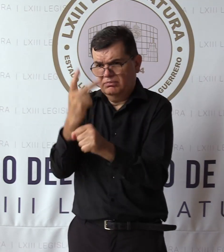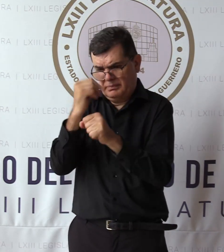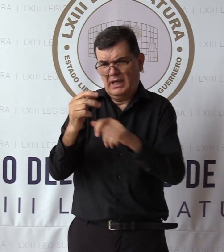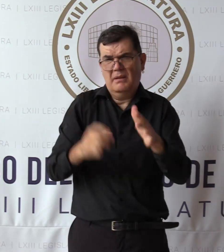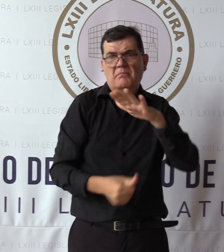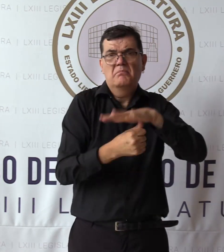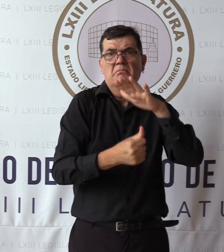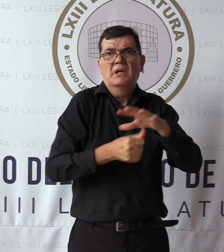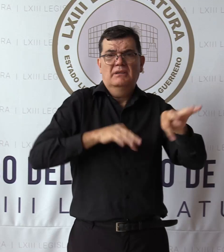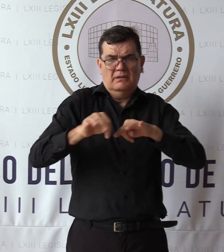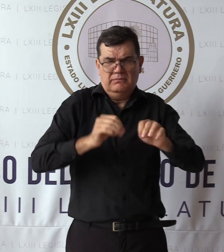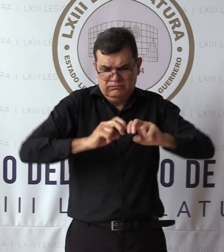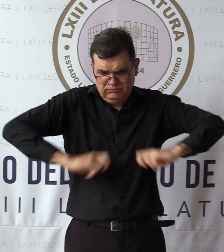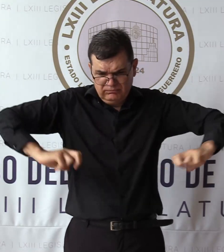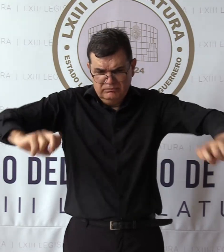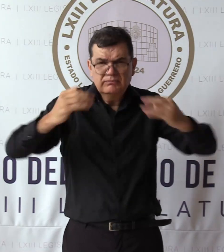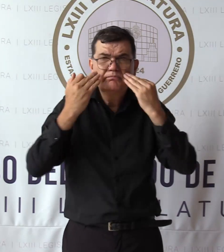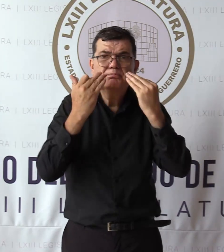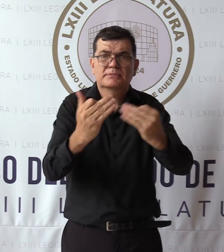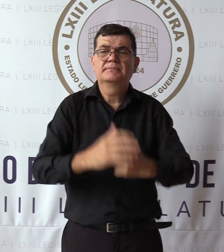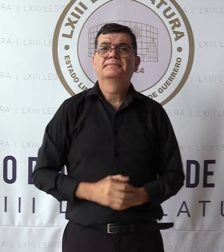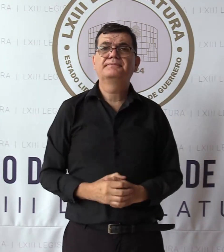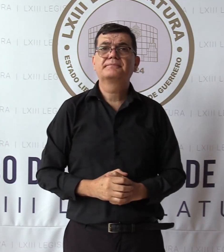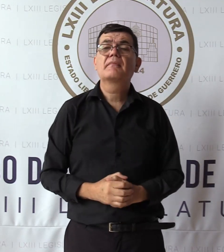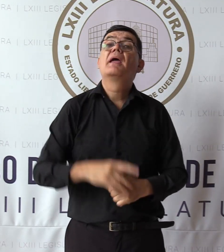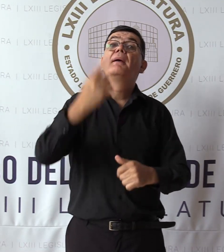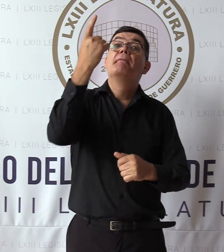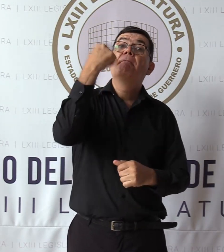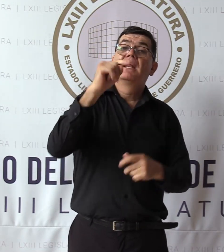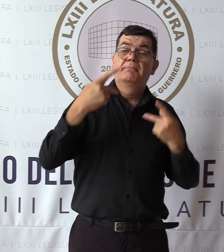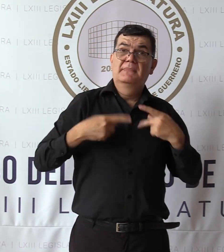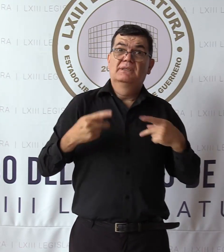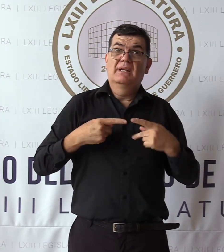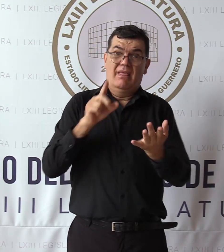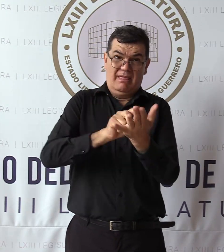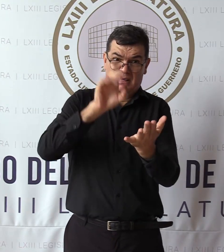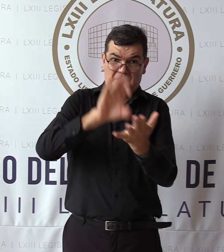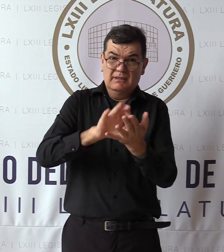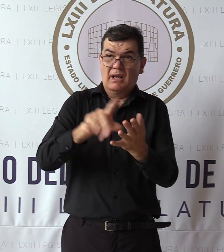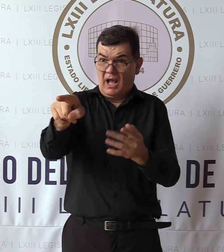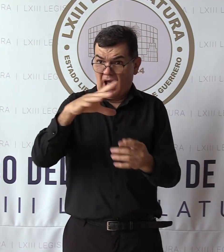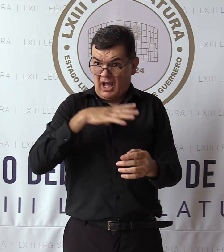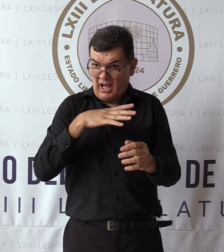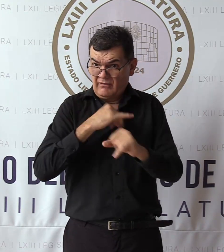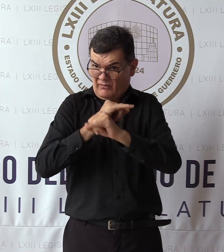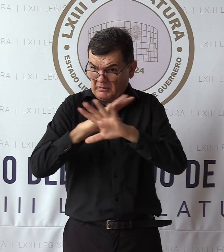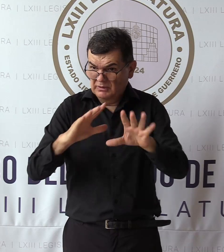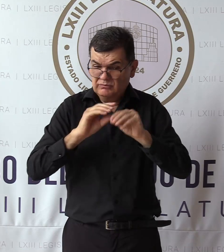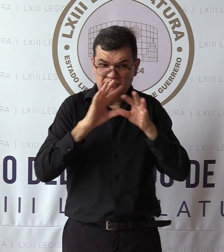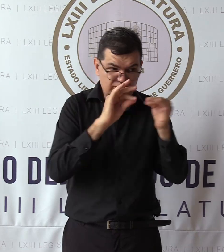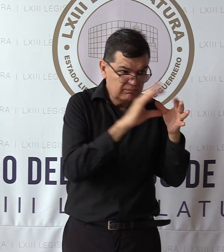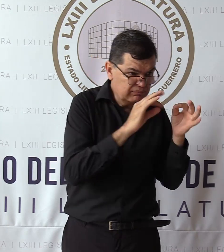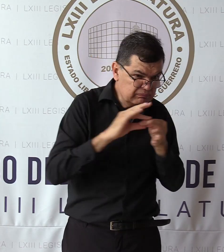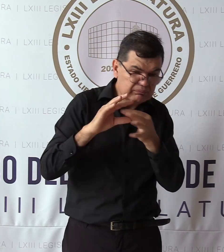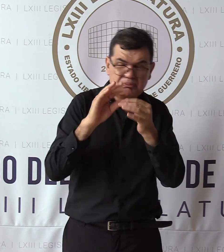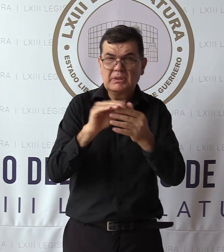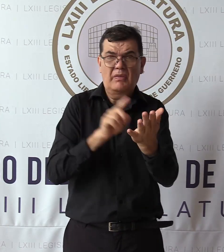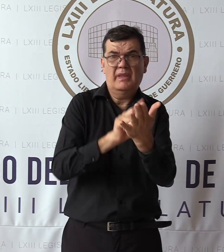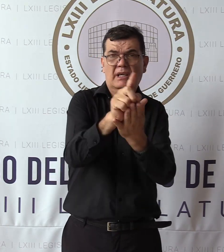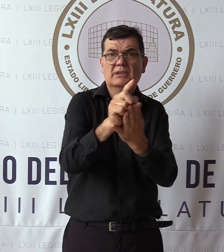trabajo presenciales. Para que las personas con discapacidad tuvieran información y conocimiento sobre el derecho a la consulta, así